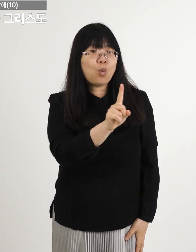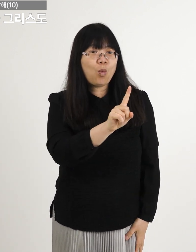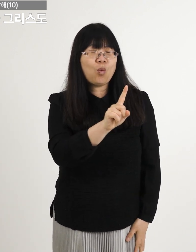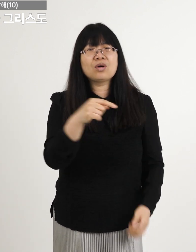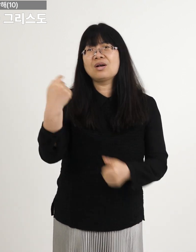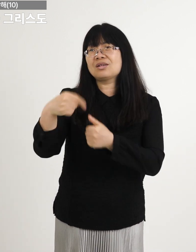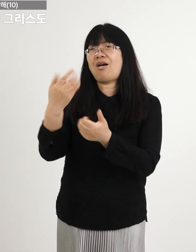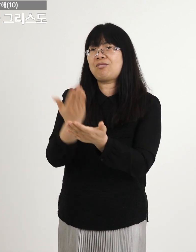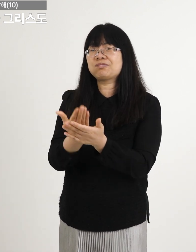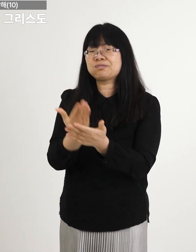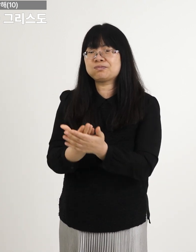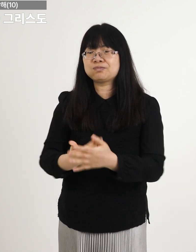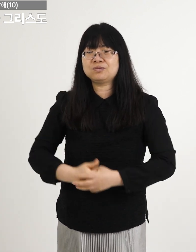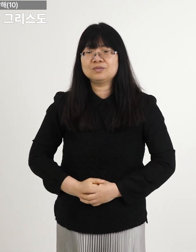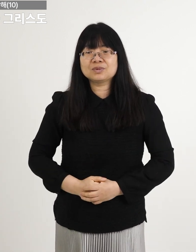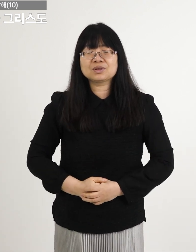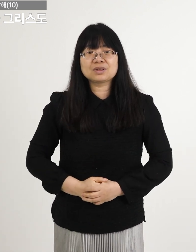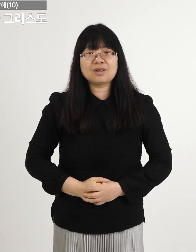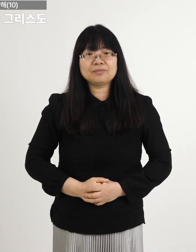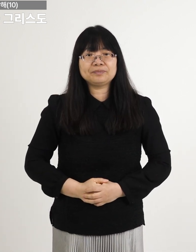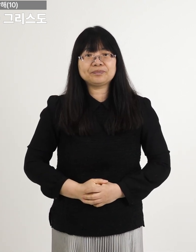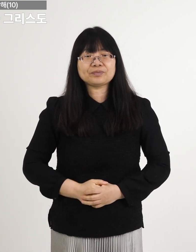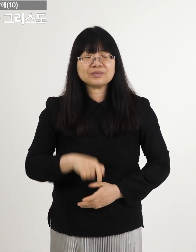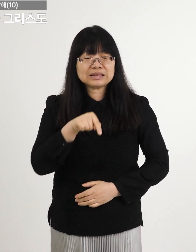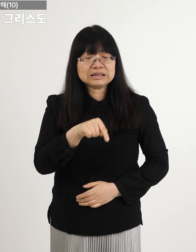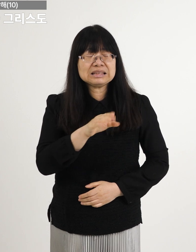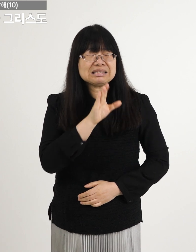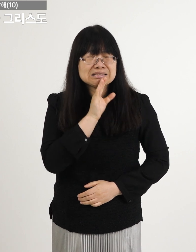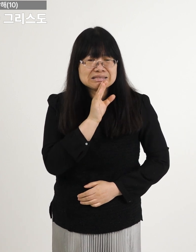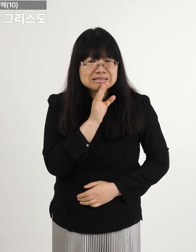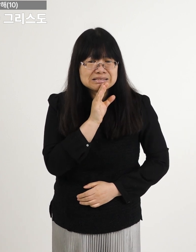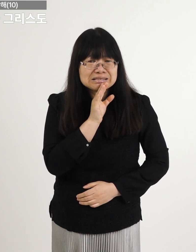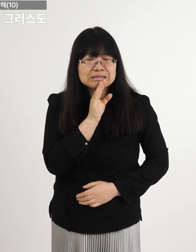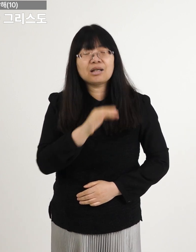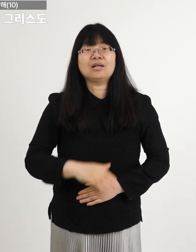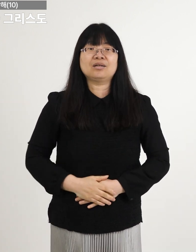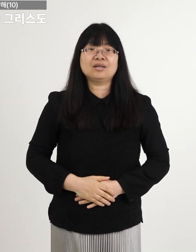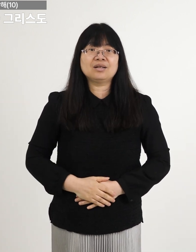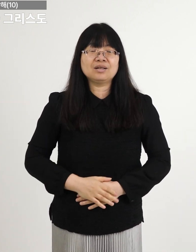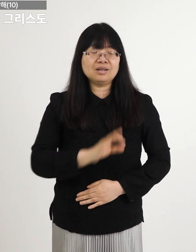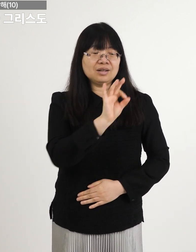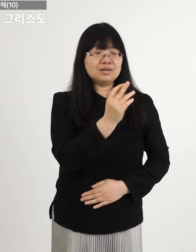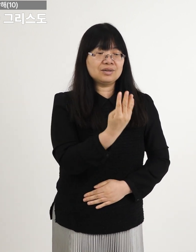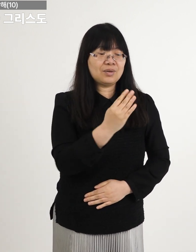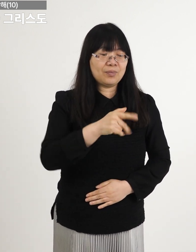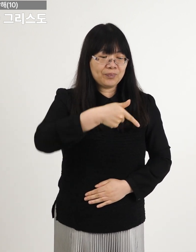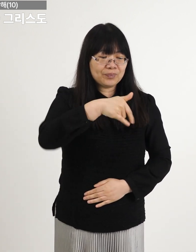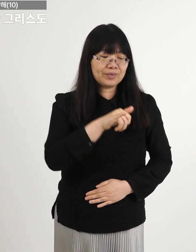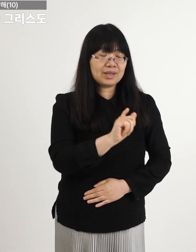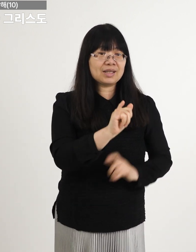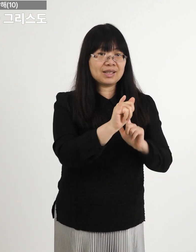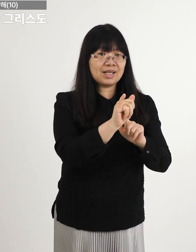가르쳐 주십시오. 여기가 진짜 이 욥기를